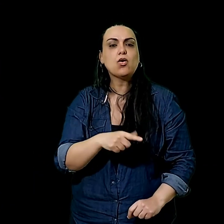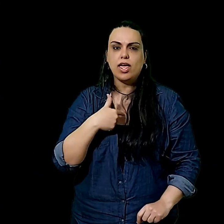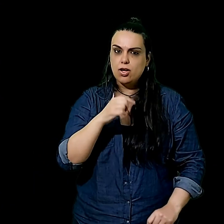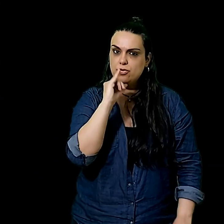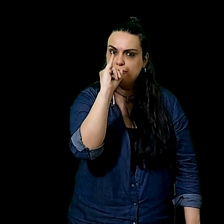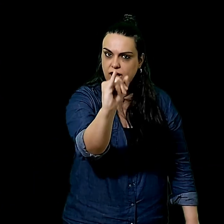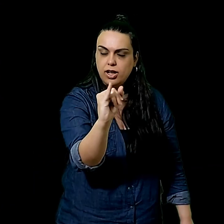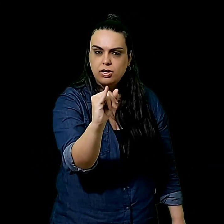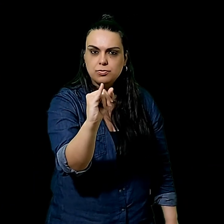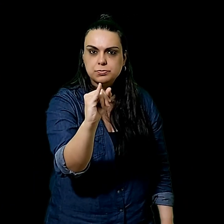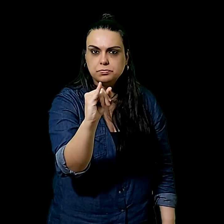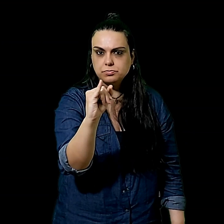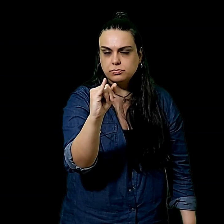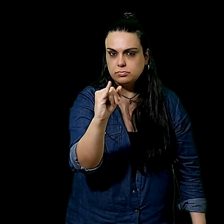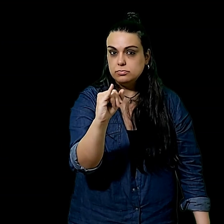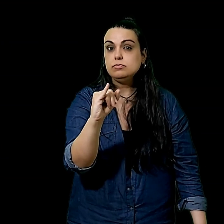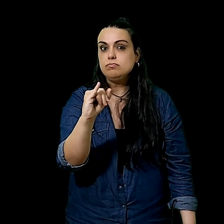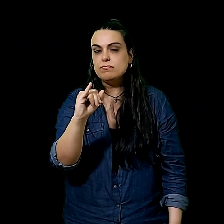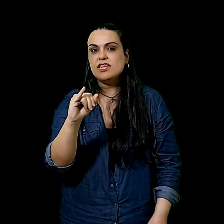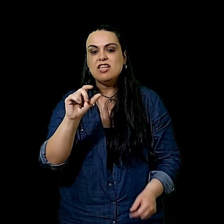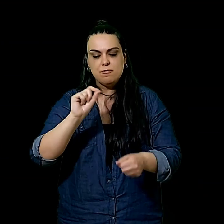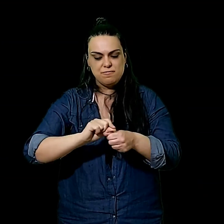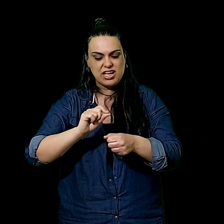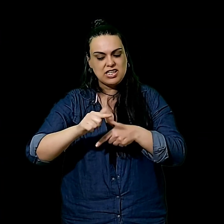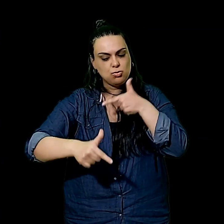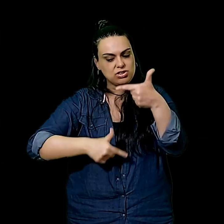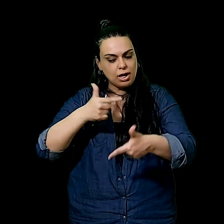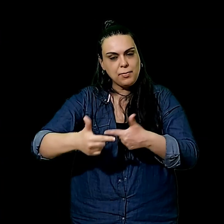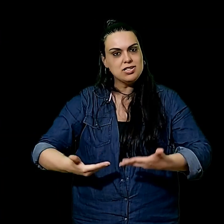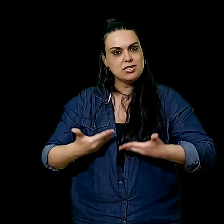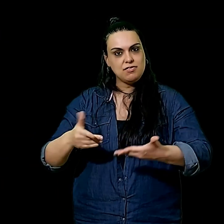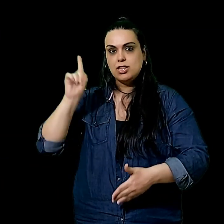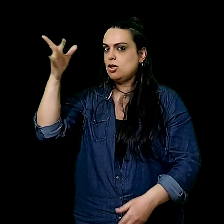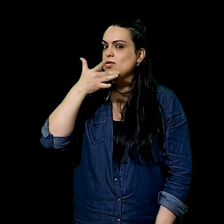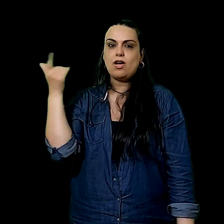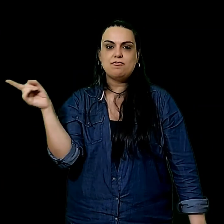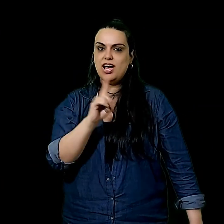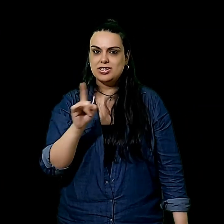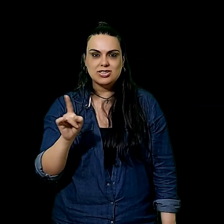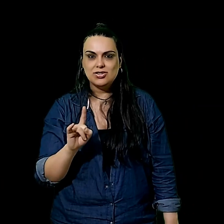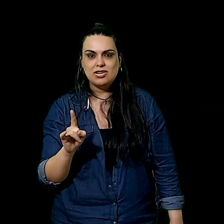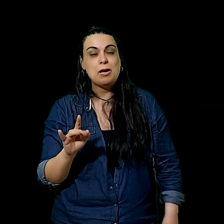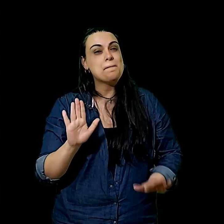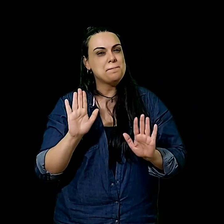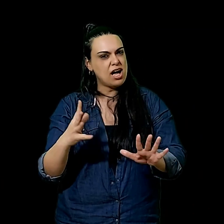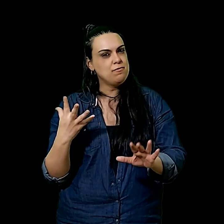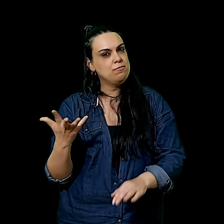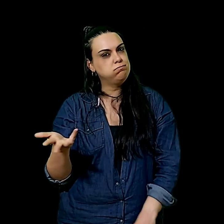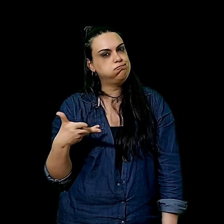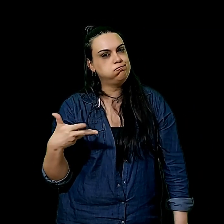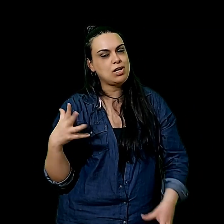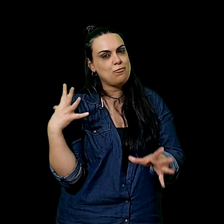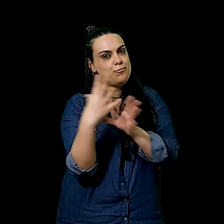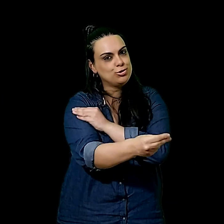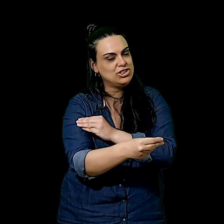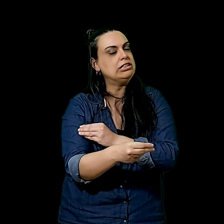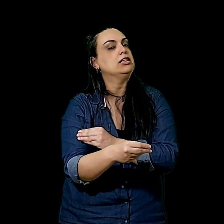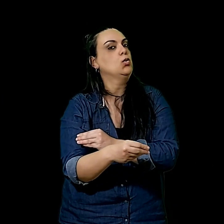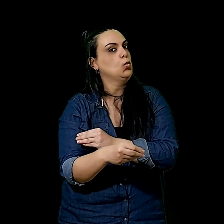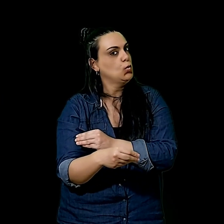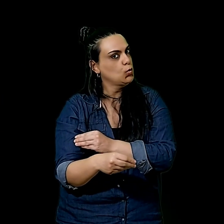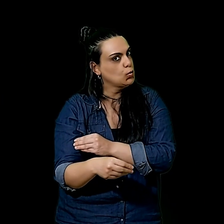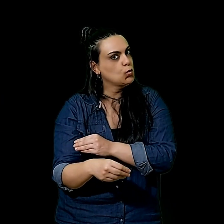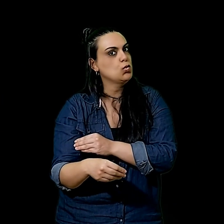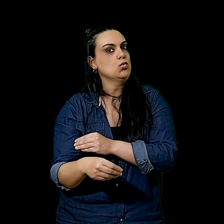uma coisa aqui. Fazer a obra de Deus não é fácil, mas fugir dela dá mais trabalho.